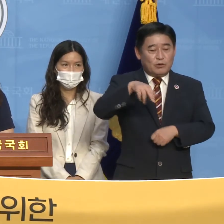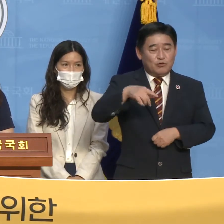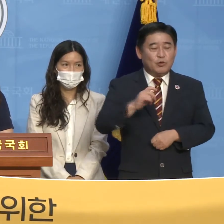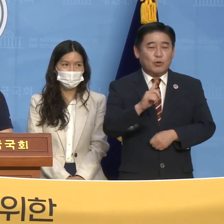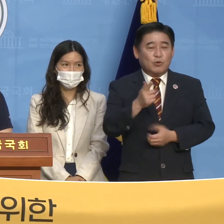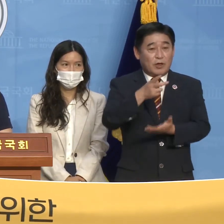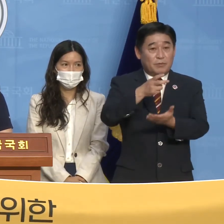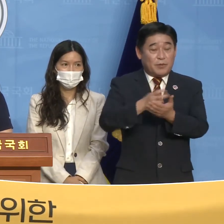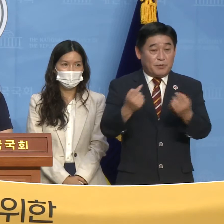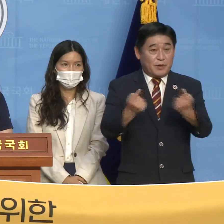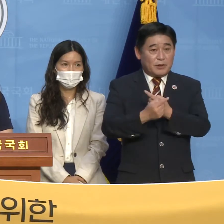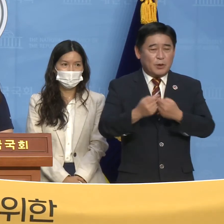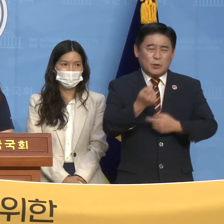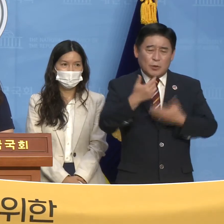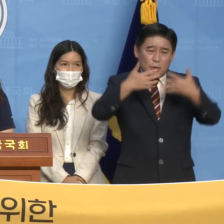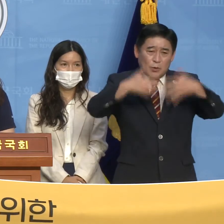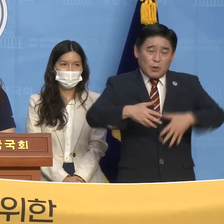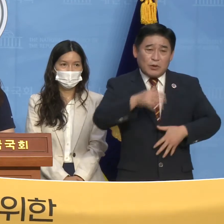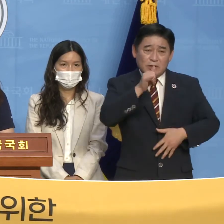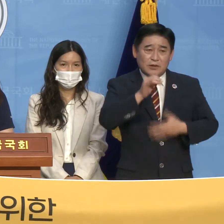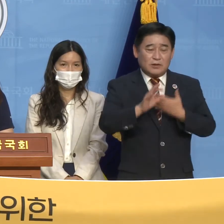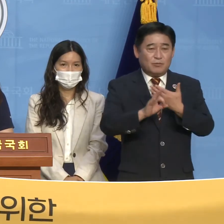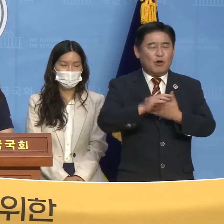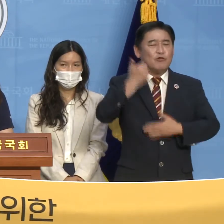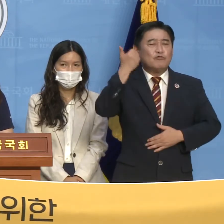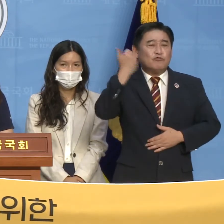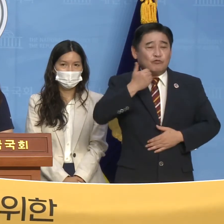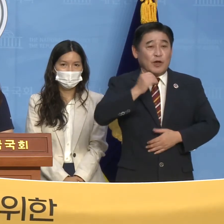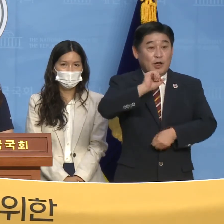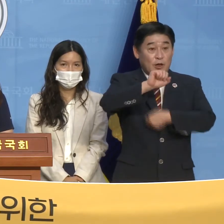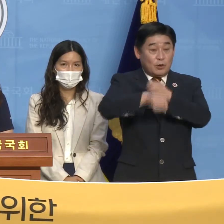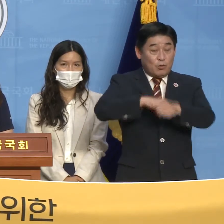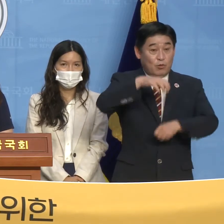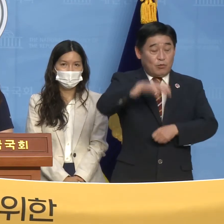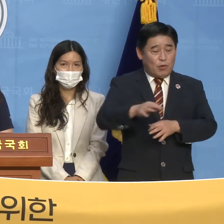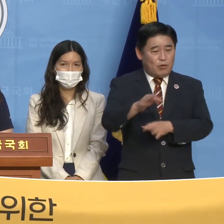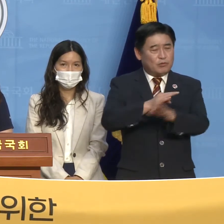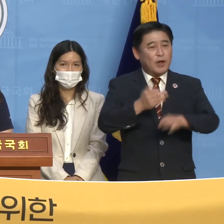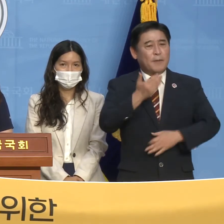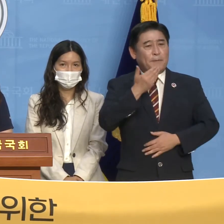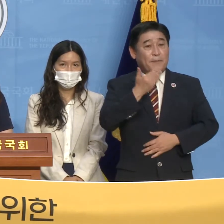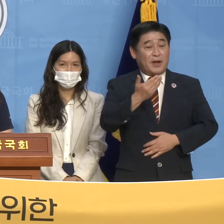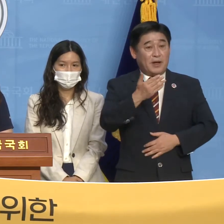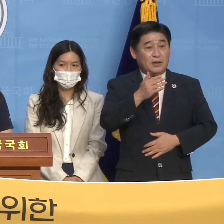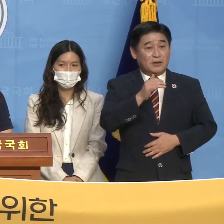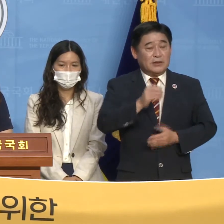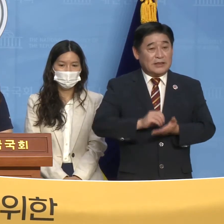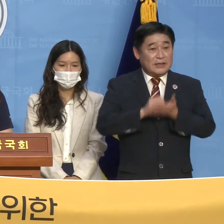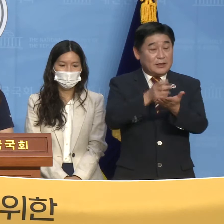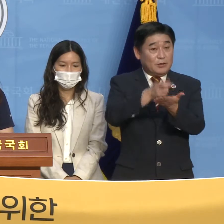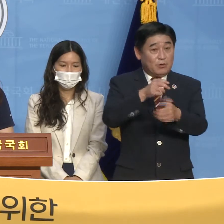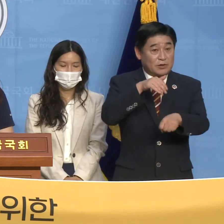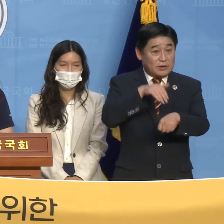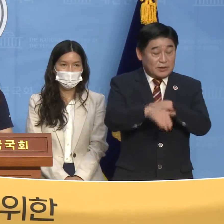개정안은 최소한의 요건만 갖추면 누구나 동물원 수족관을 운영할 수 있는